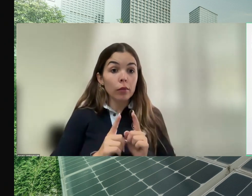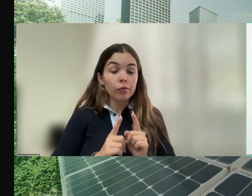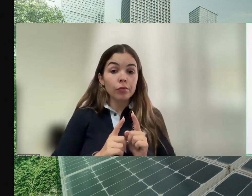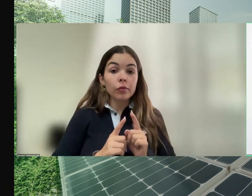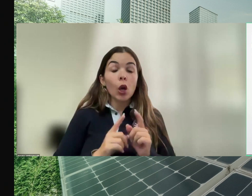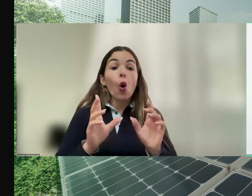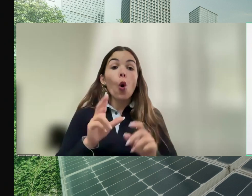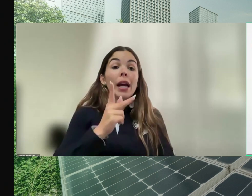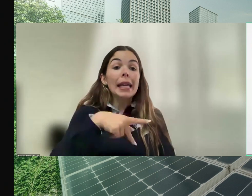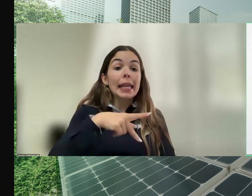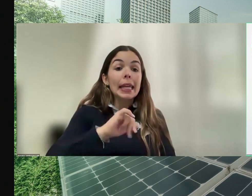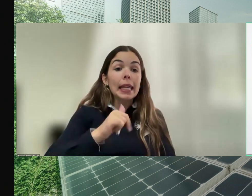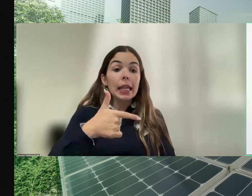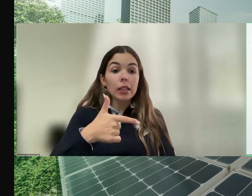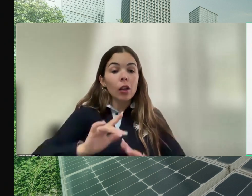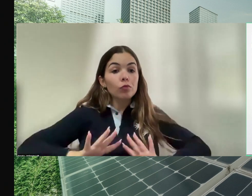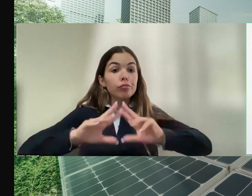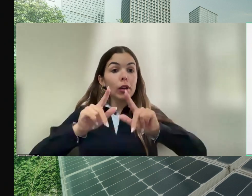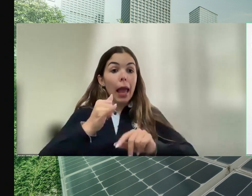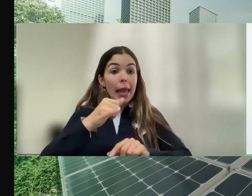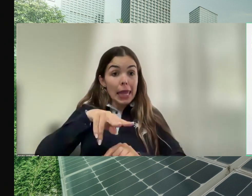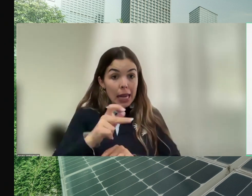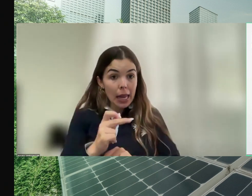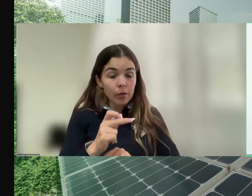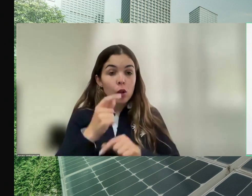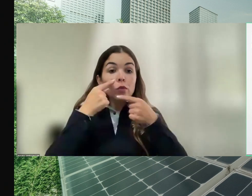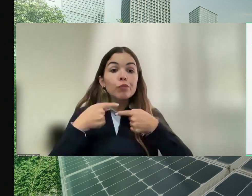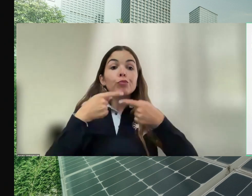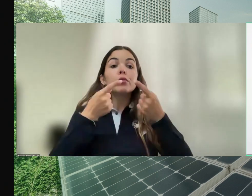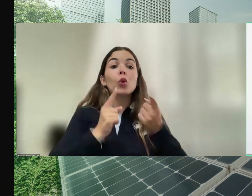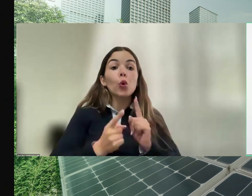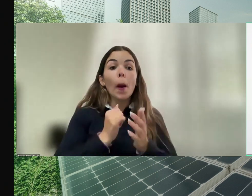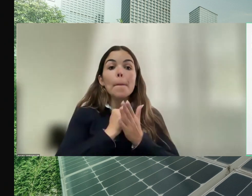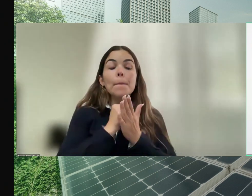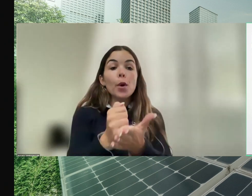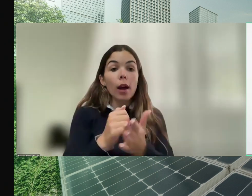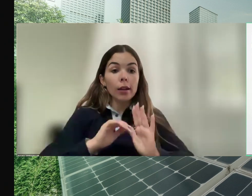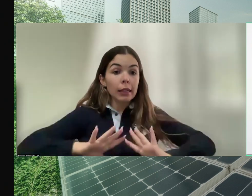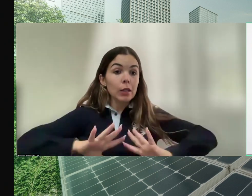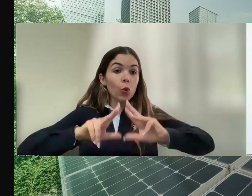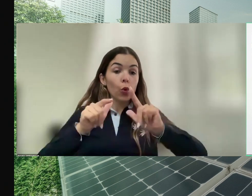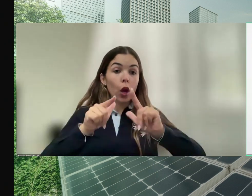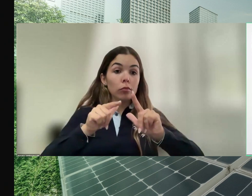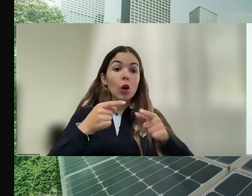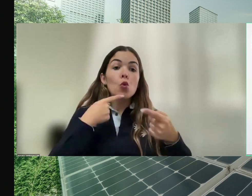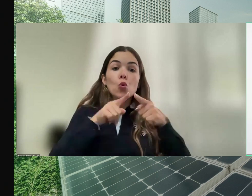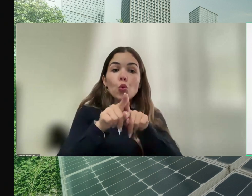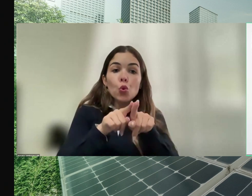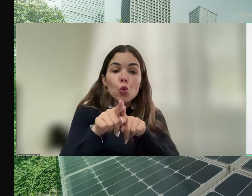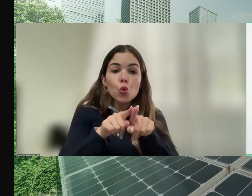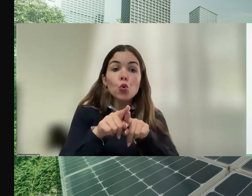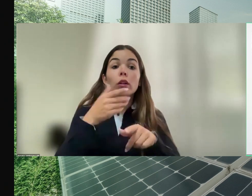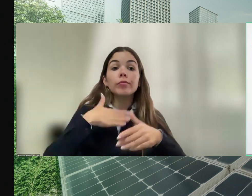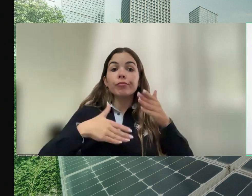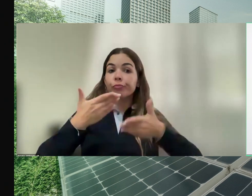kit, que foi desenvolvido pelo INE e que visa apoiar o desenvolvimento de uma política de sustentabilidade